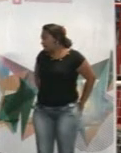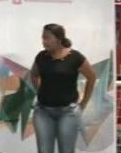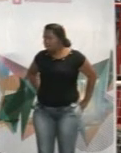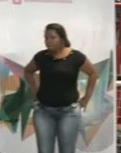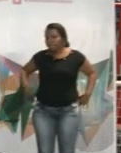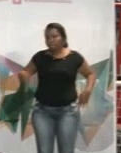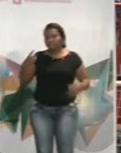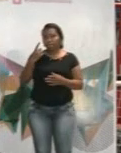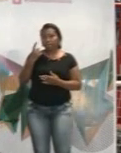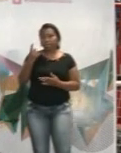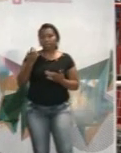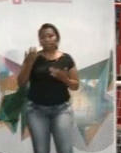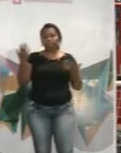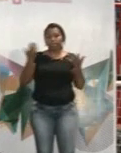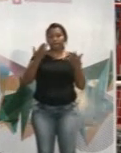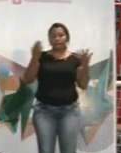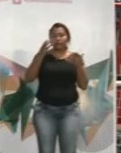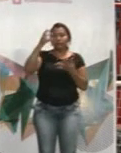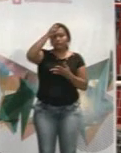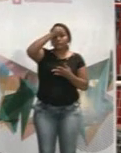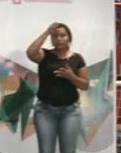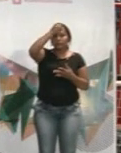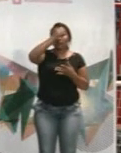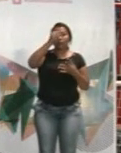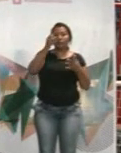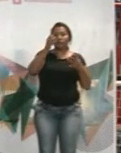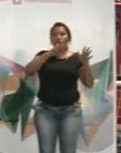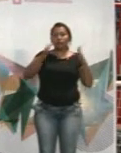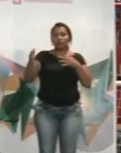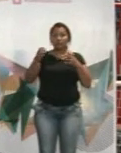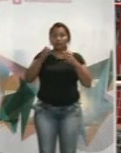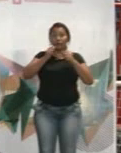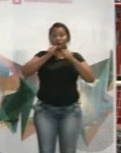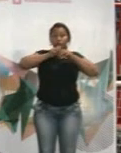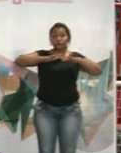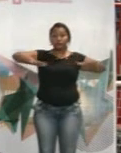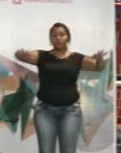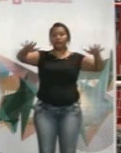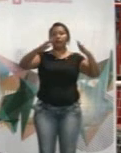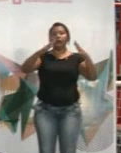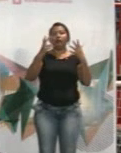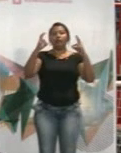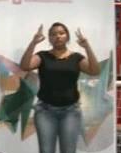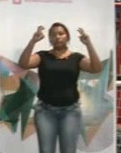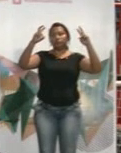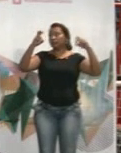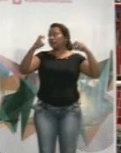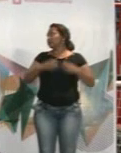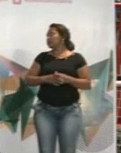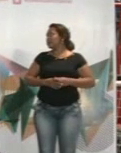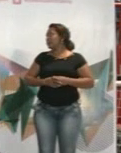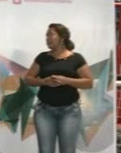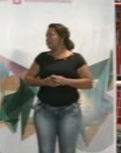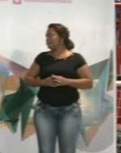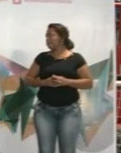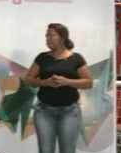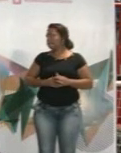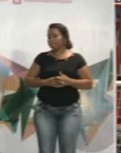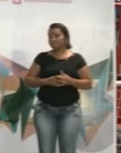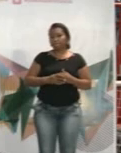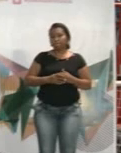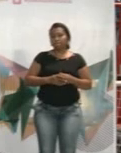já exige que você tenha o conhecimento, né, mais vasto possível de assuntos os mais